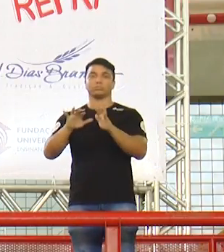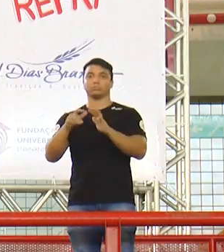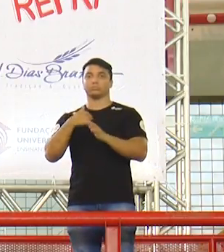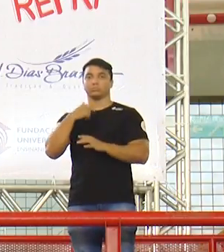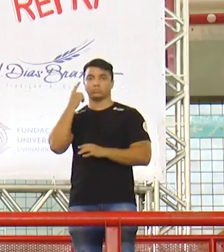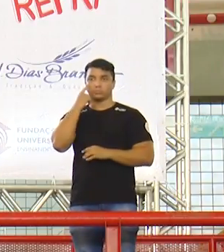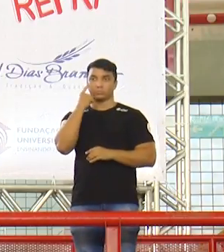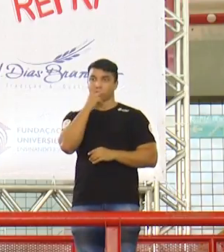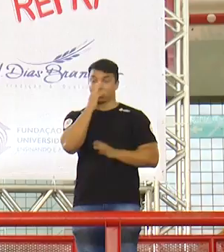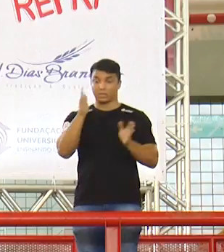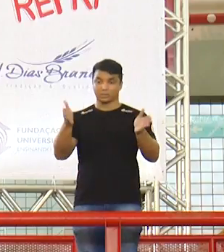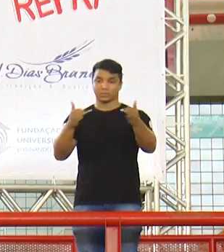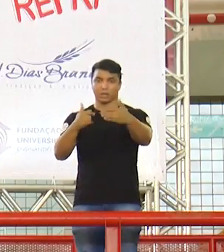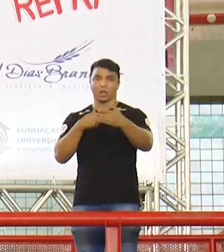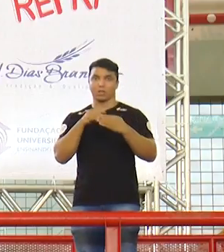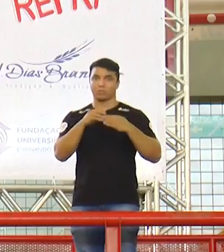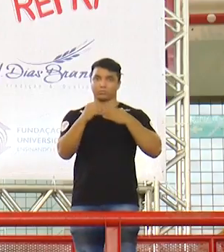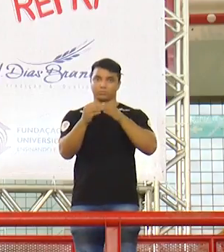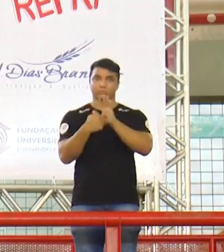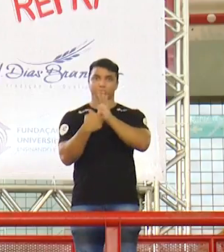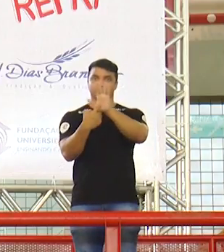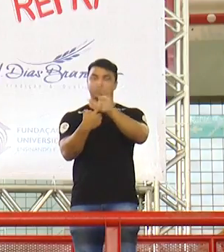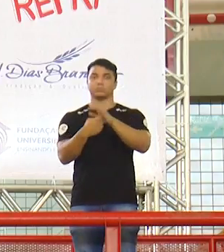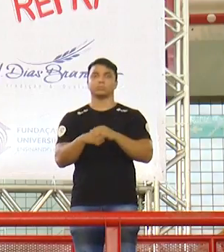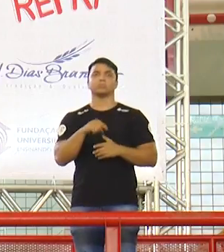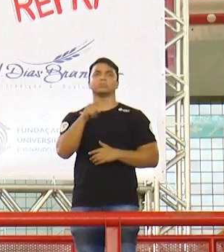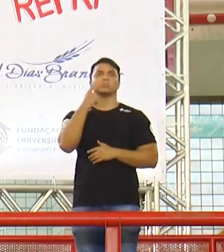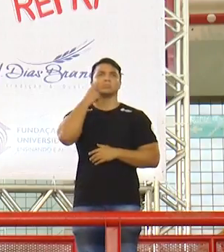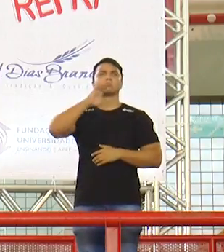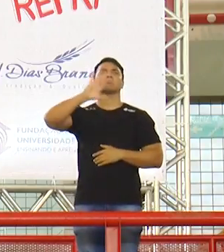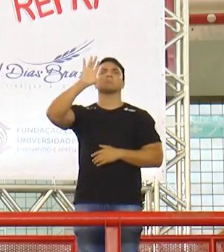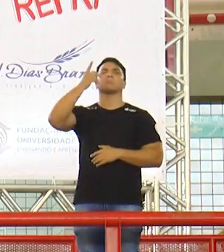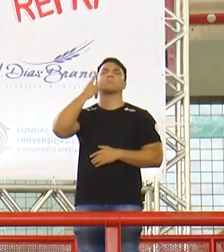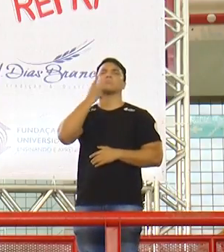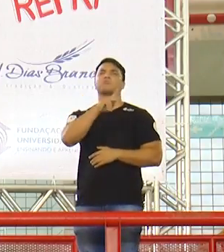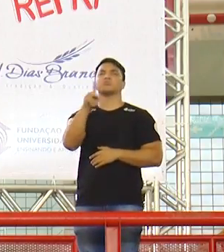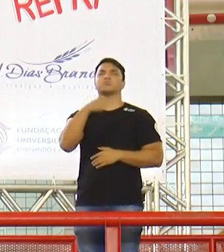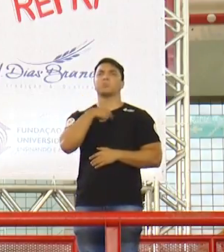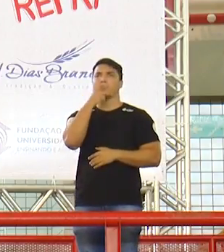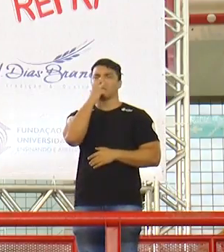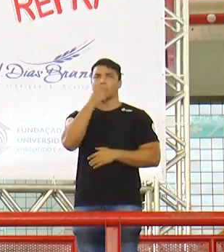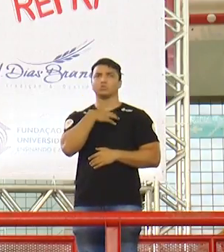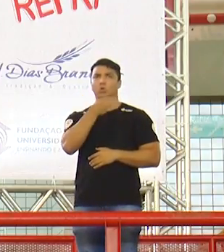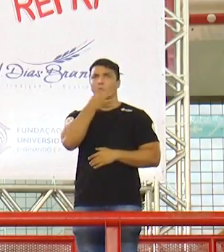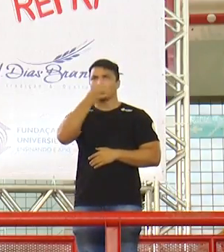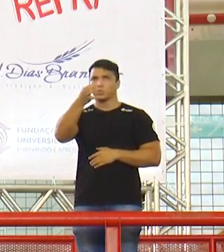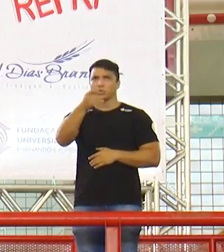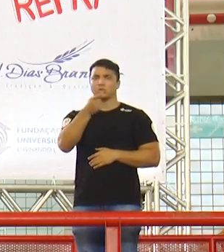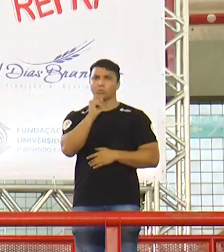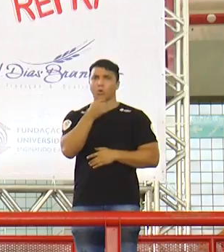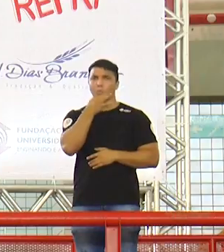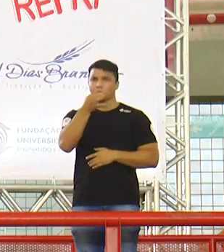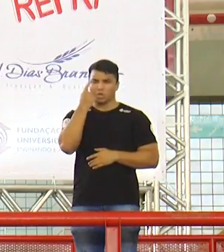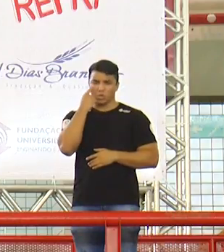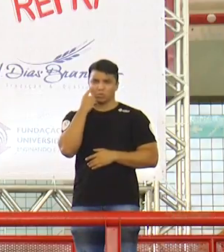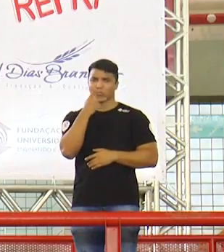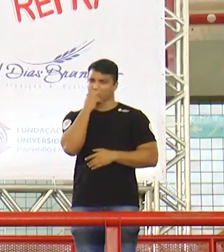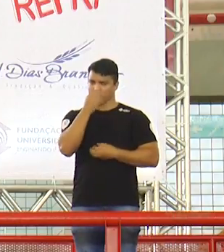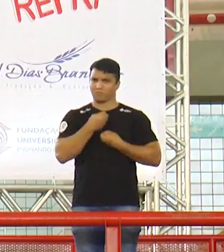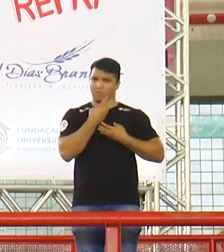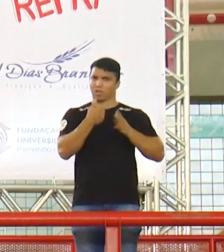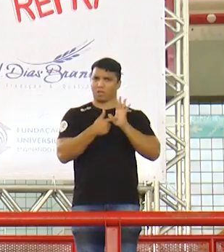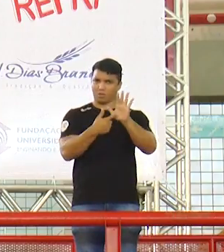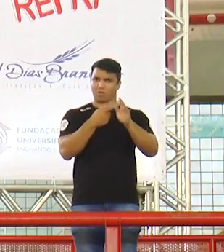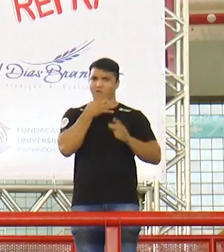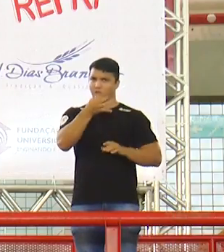uma vez para a sala de aula, aí um aluno lá atrás levantou o braço e falou assim: professor, eu tenho uma opinião sobre esse poema. Eu digo, meu filho, diga,